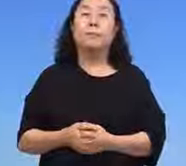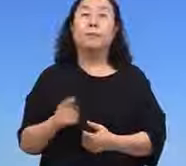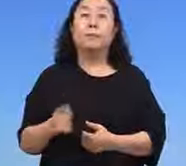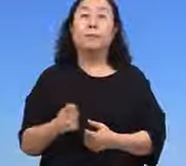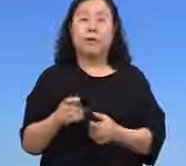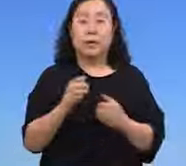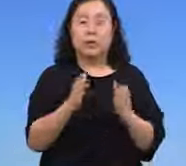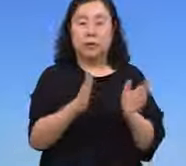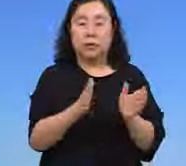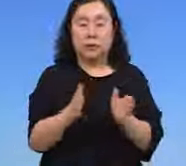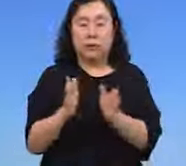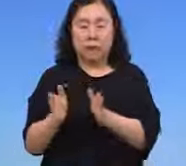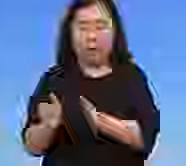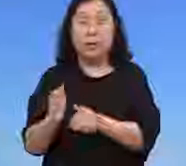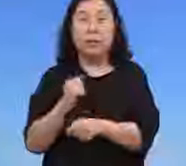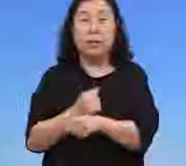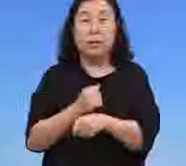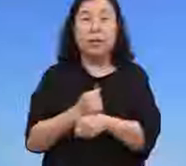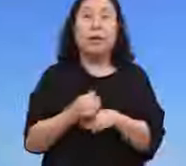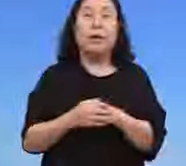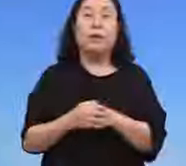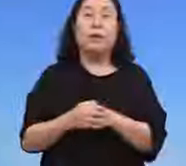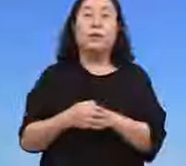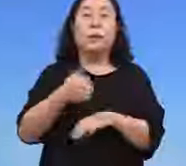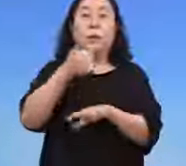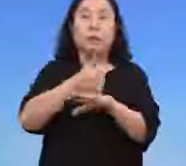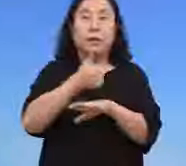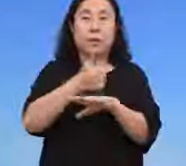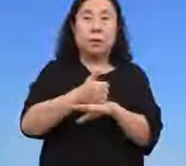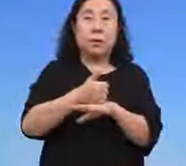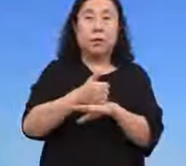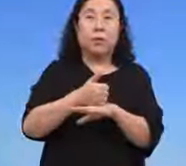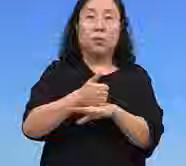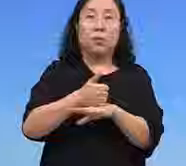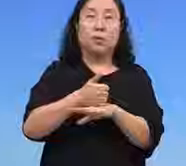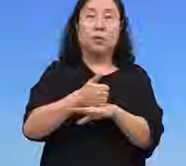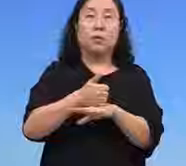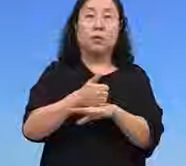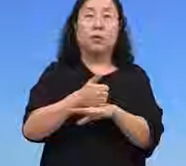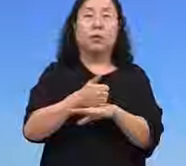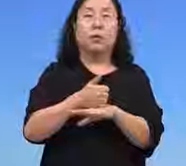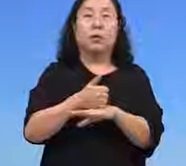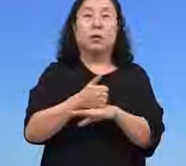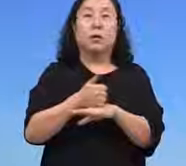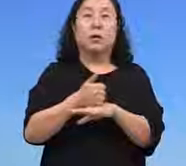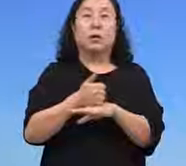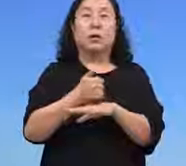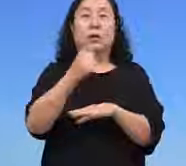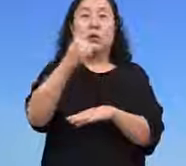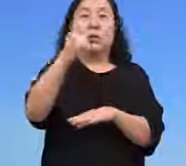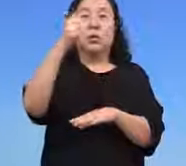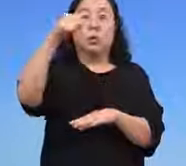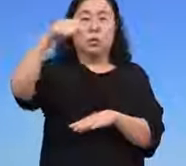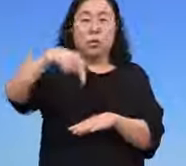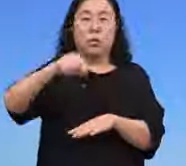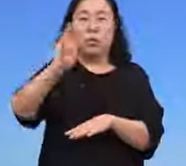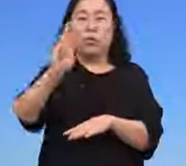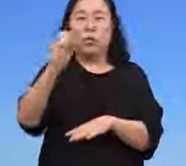이런 과정을 이제 거치면서 이제 마지막으로 이제 최종 그 후보들을